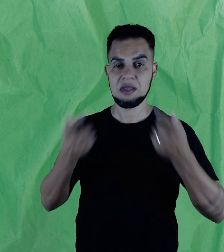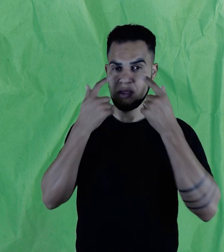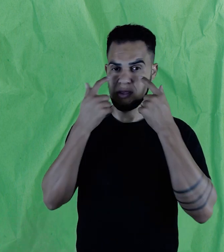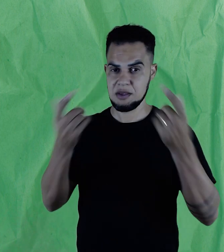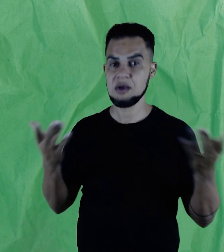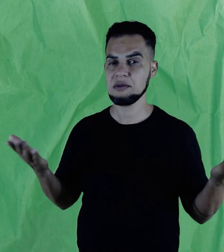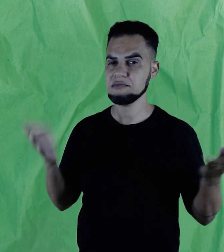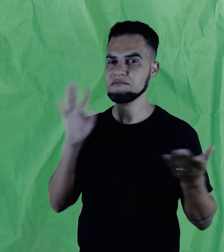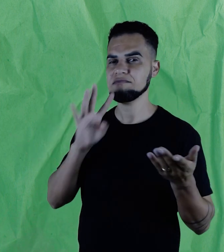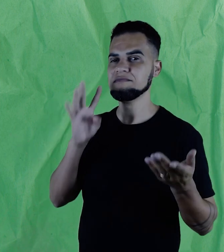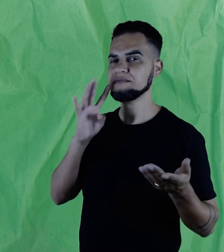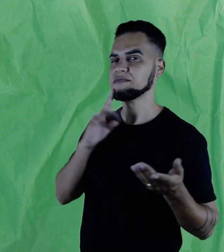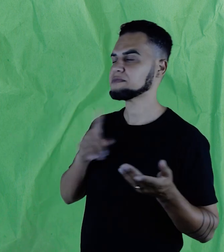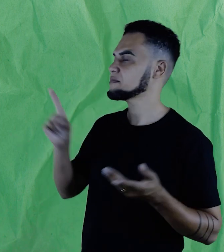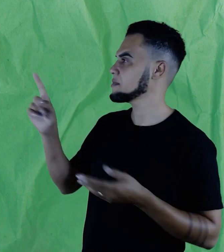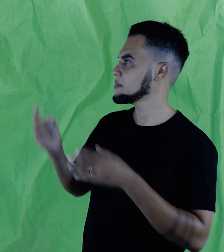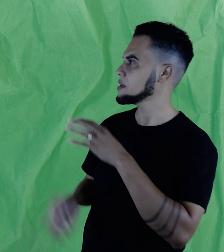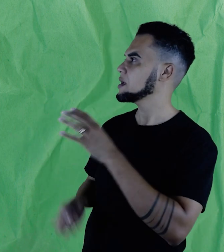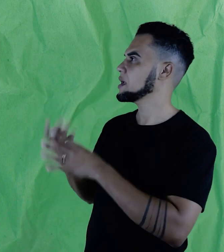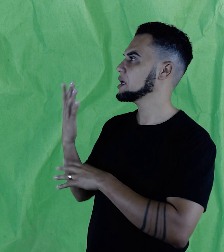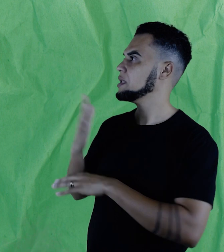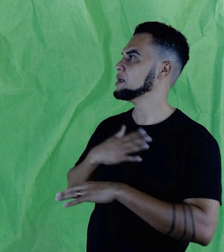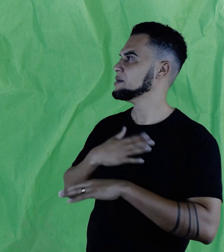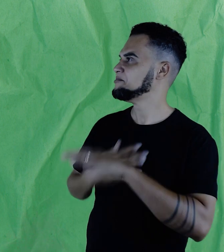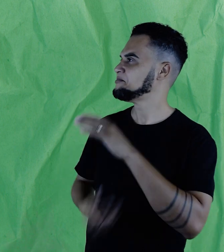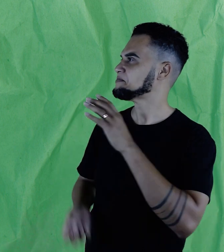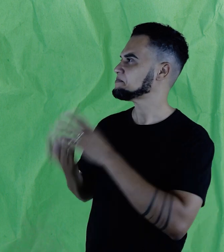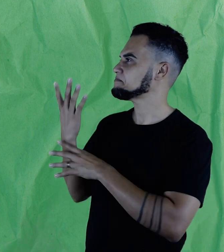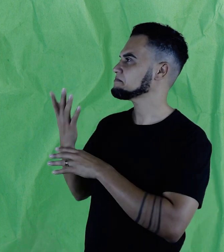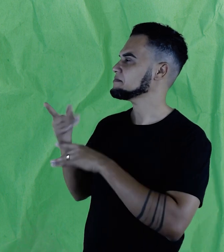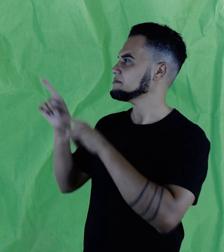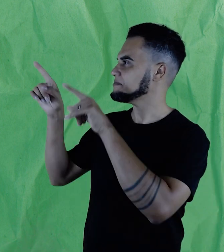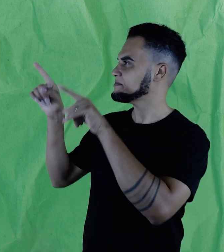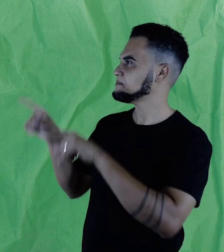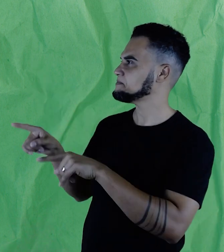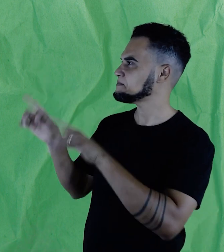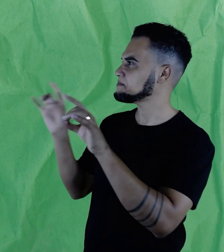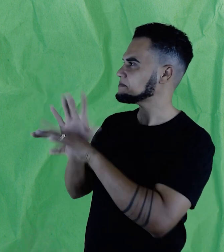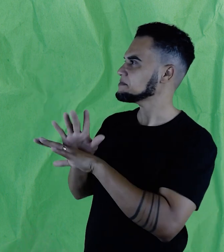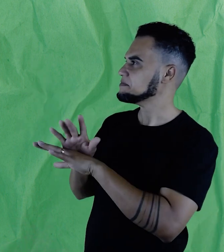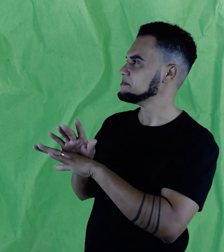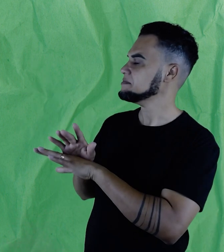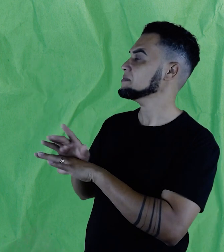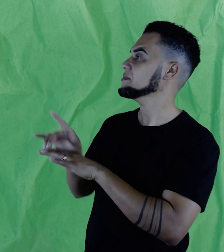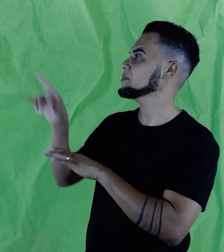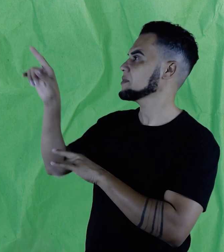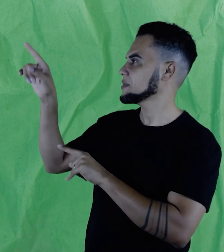E olha que bacana, né? Ele criou para mim aqui o created at, o